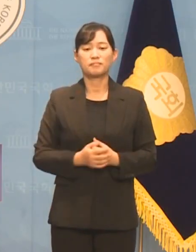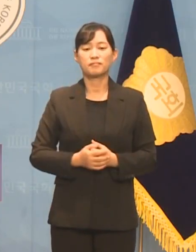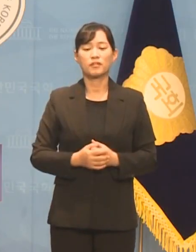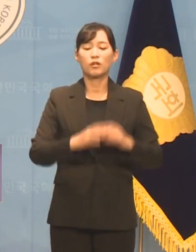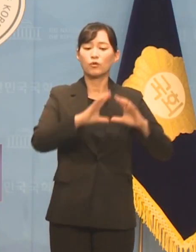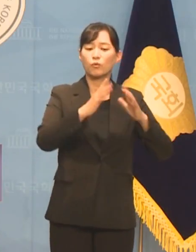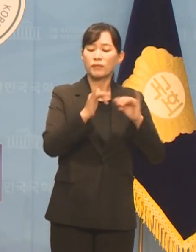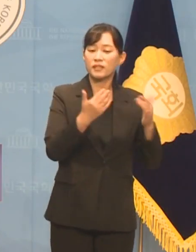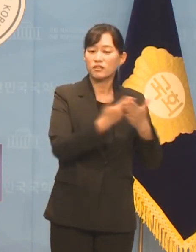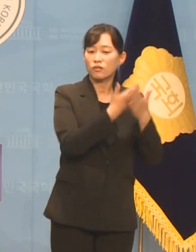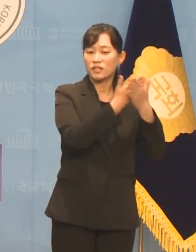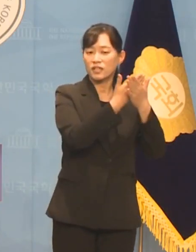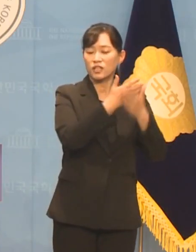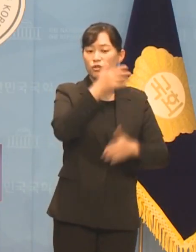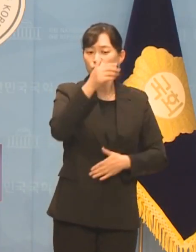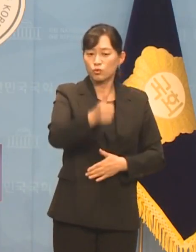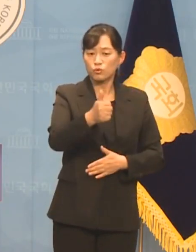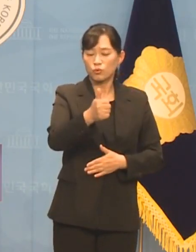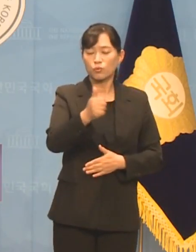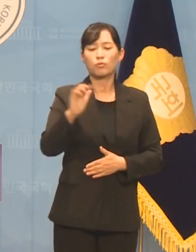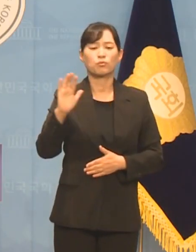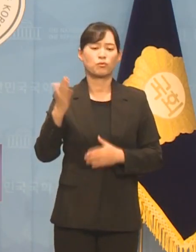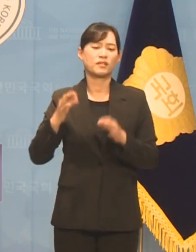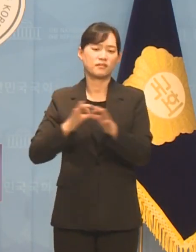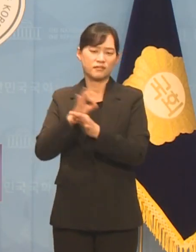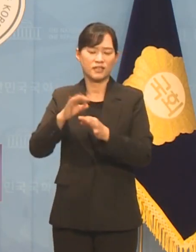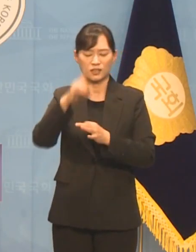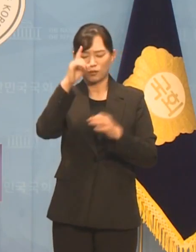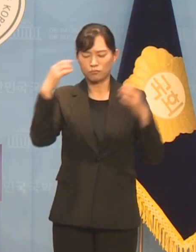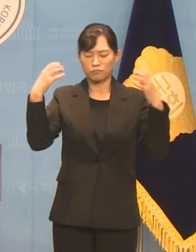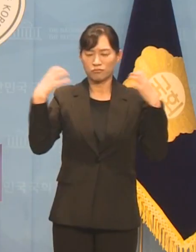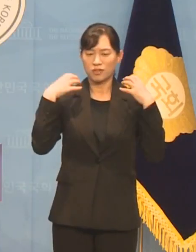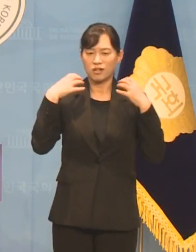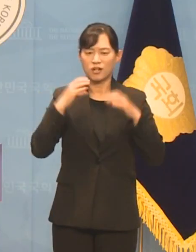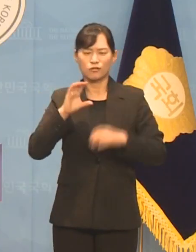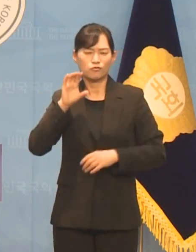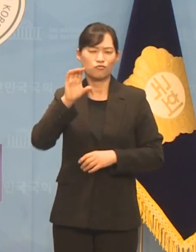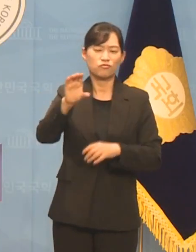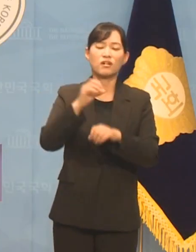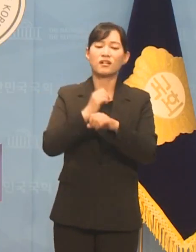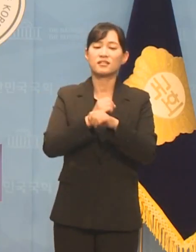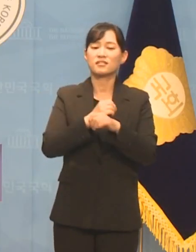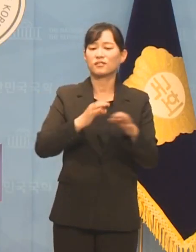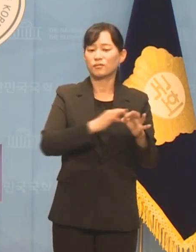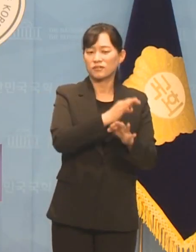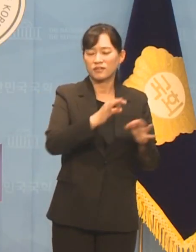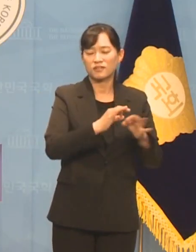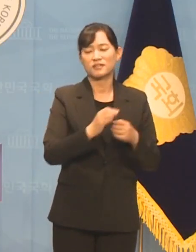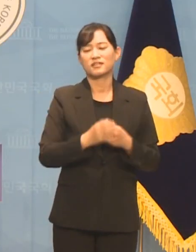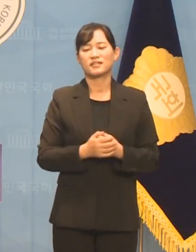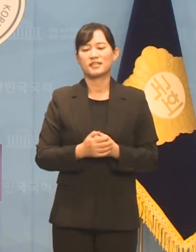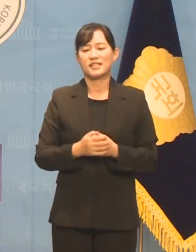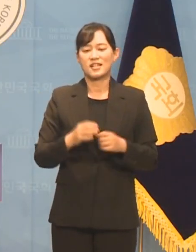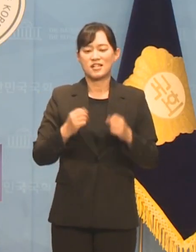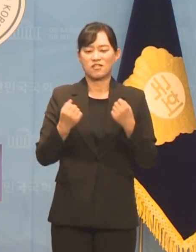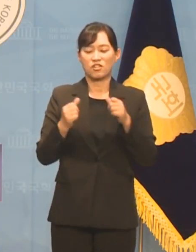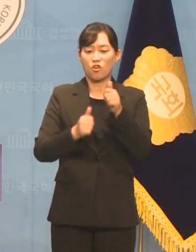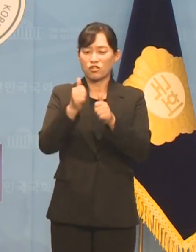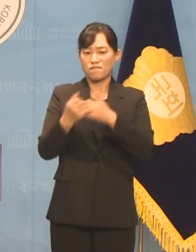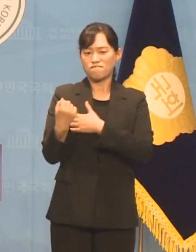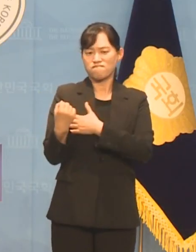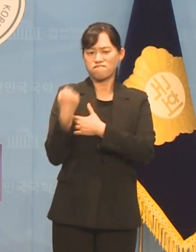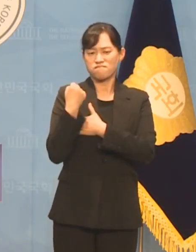국민이 성장의 주인공인 경제, 정부가 과감하게 투자하는 경제는 우리 경제의 경쟁력을 높여낼 뿐만